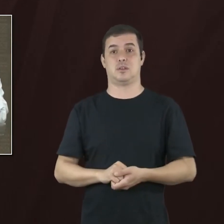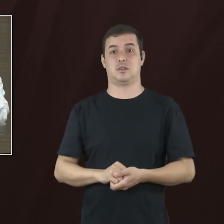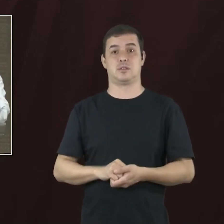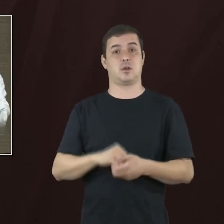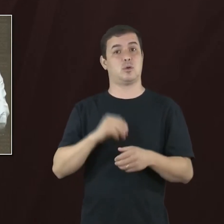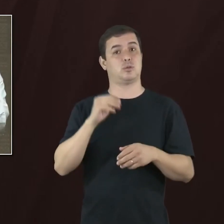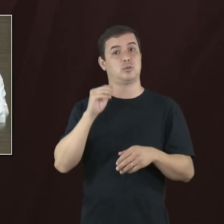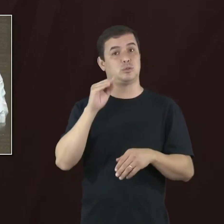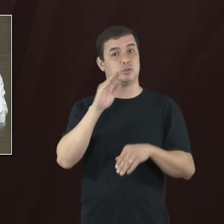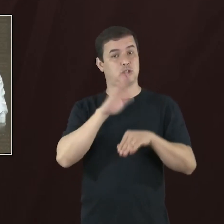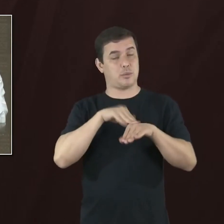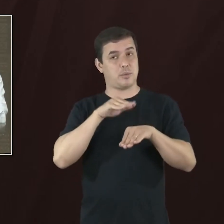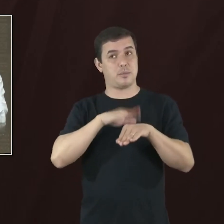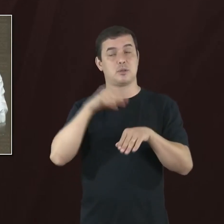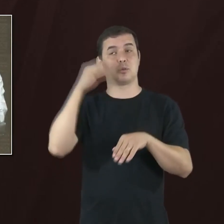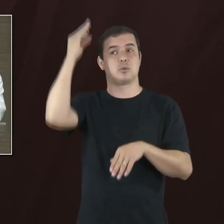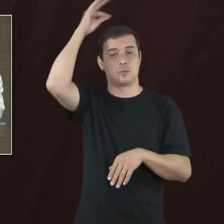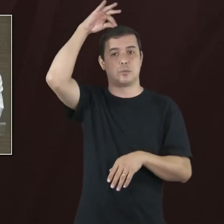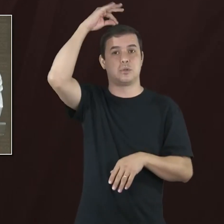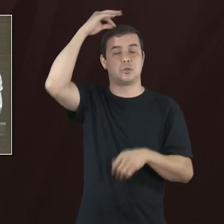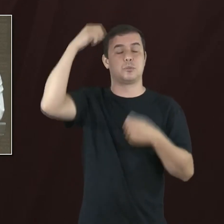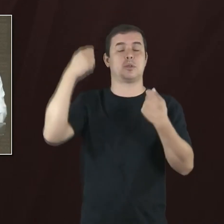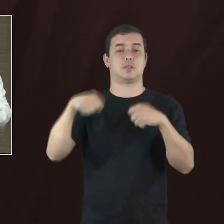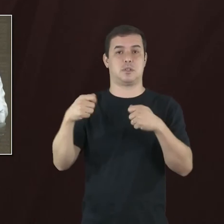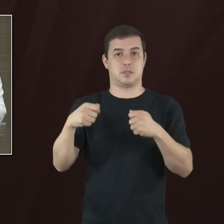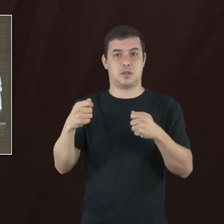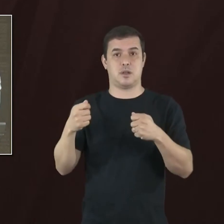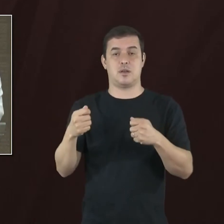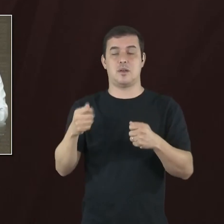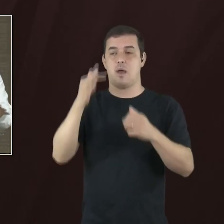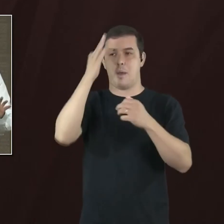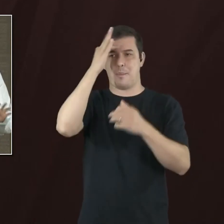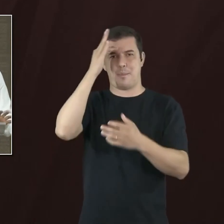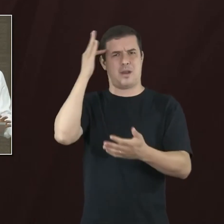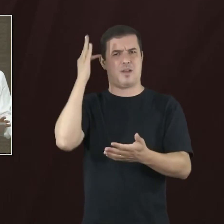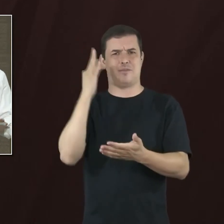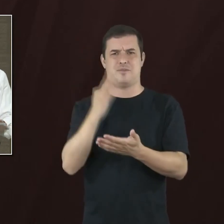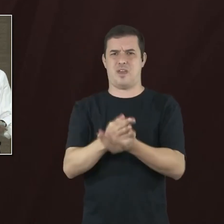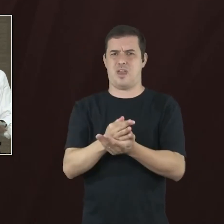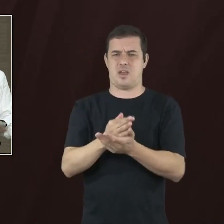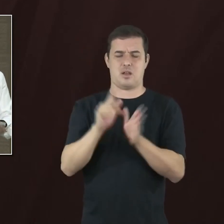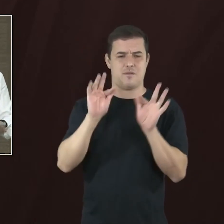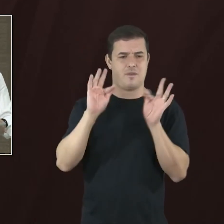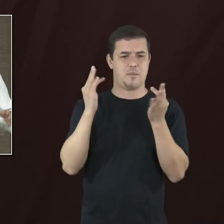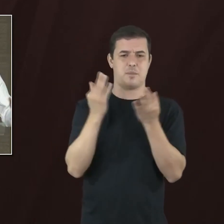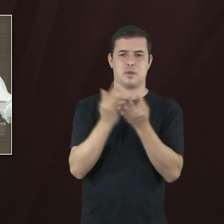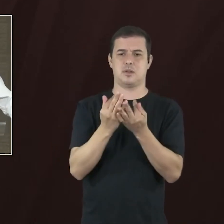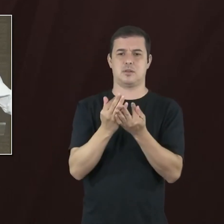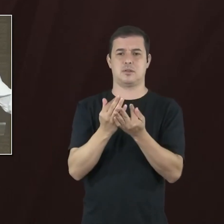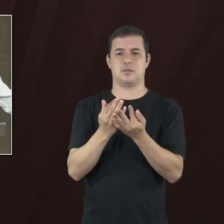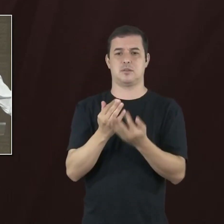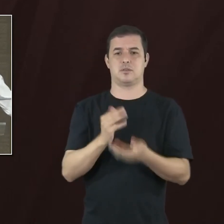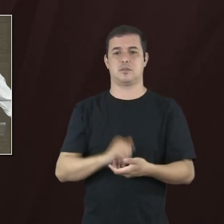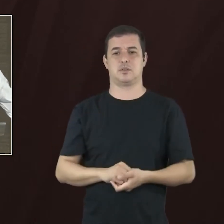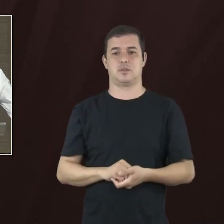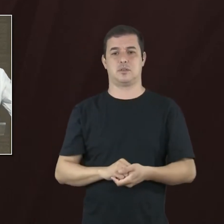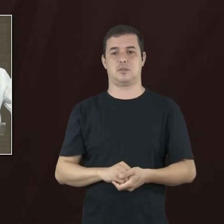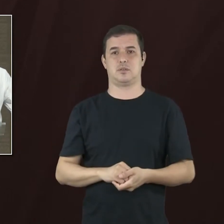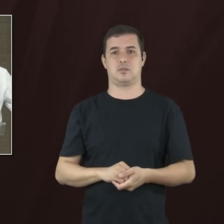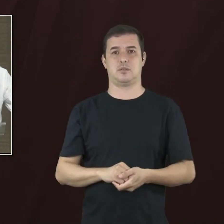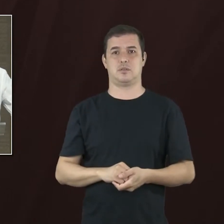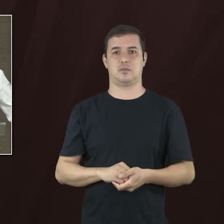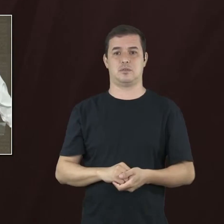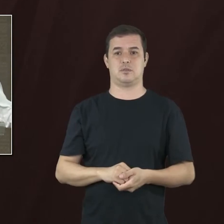chamamento do Espírito, você tem que vir pela fé, trazer a família toda. Irmãos, assim ele pôs nós todos, irmão, nós